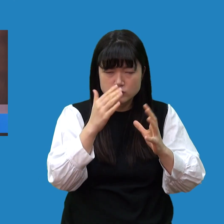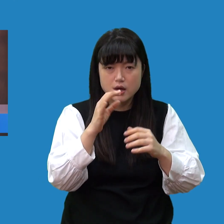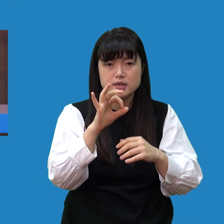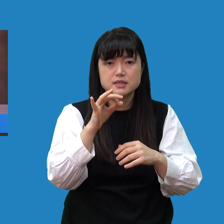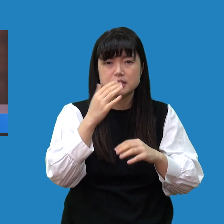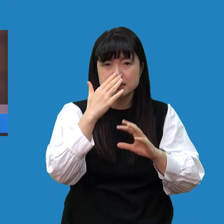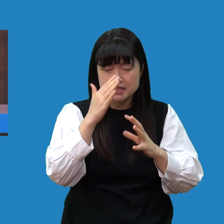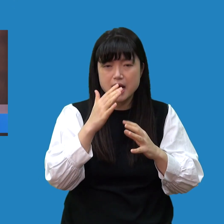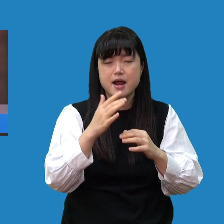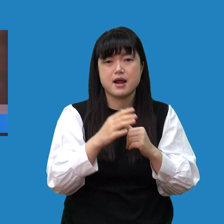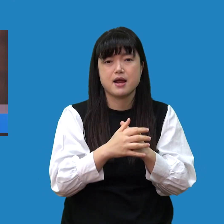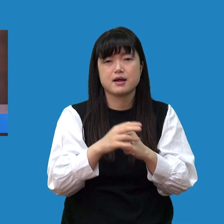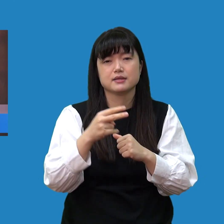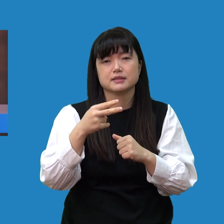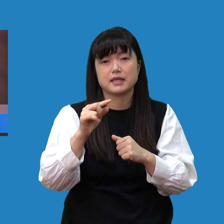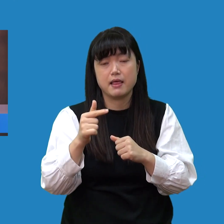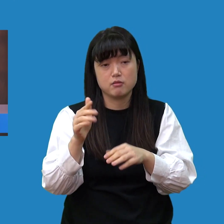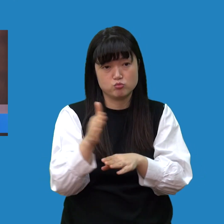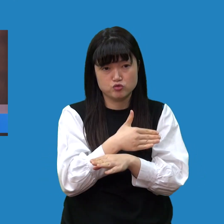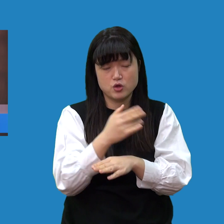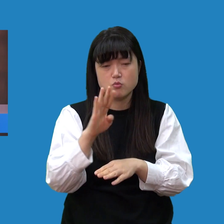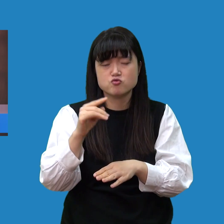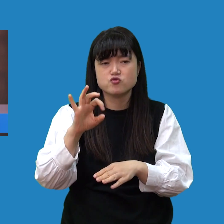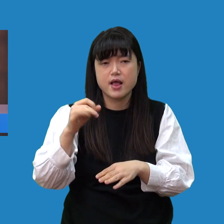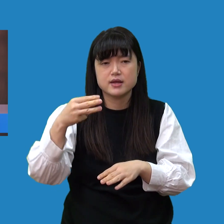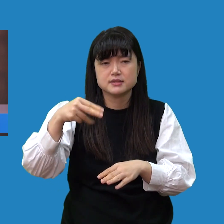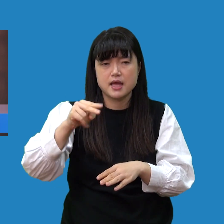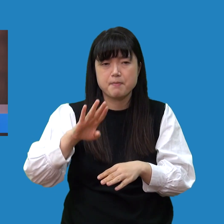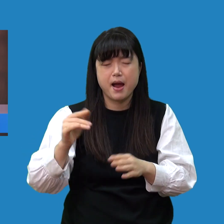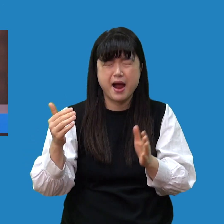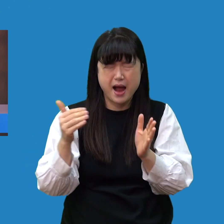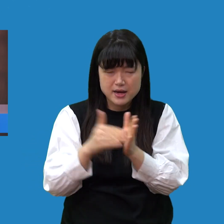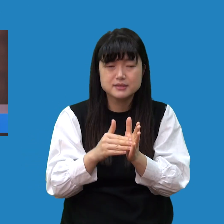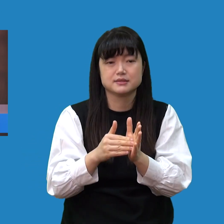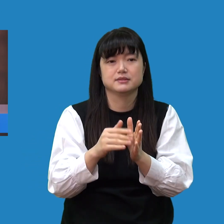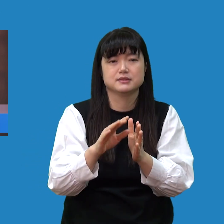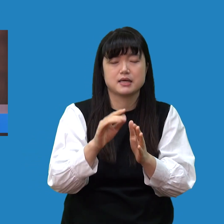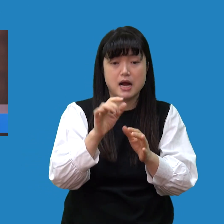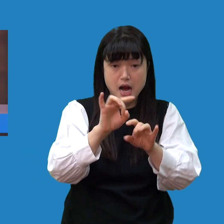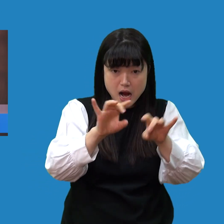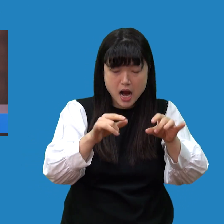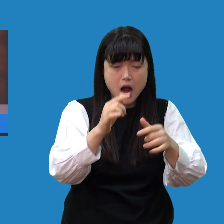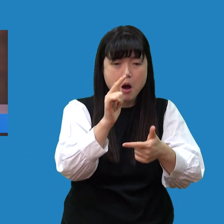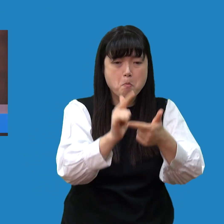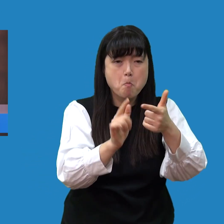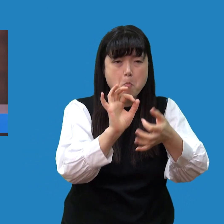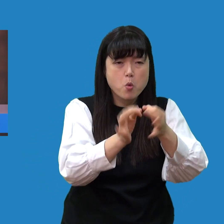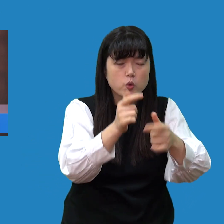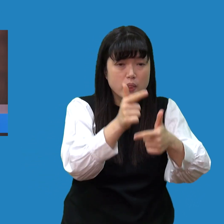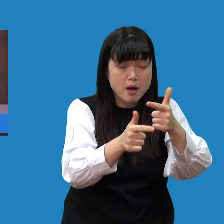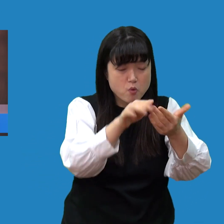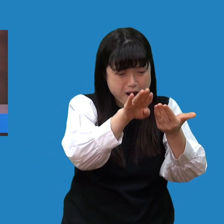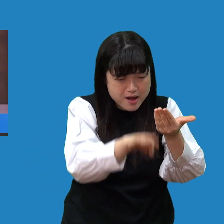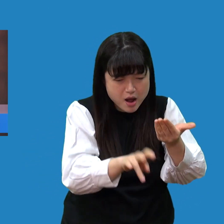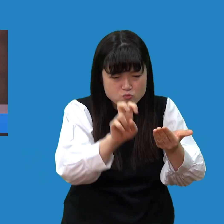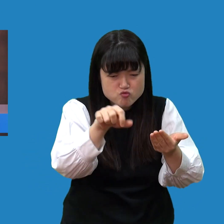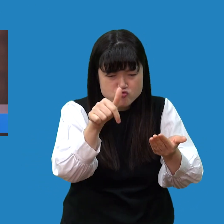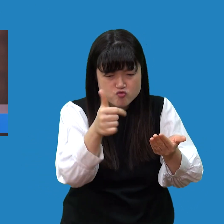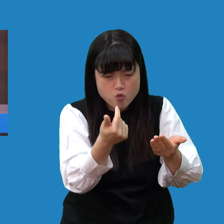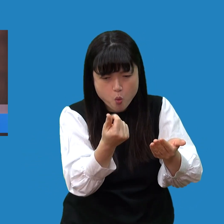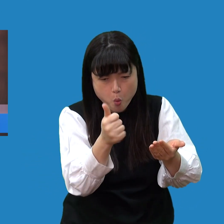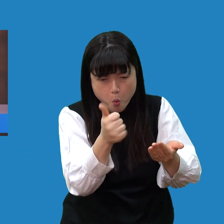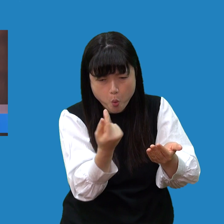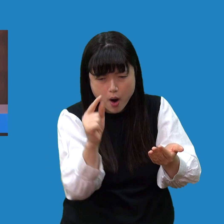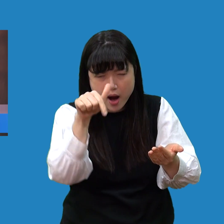유대와 이스라엘이 단에서부터 브엘세바에 이르기까지 각기 포도나무 아래와